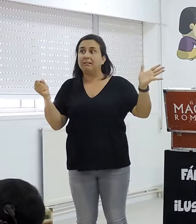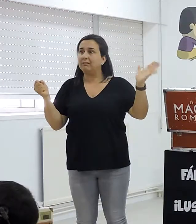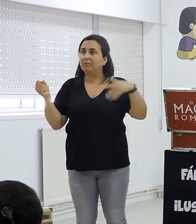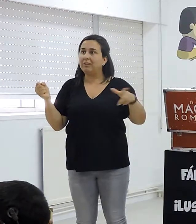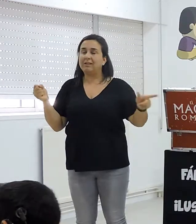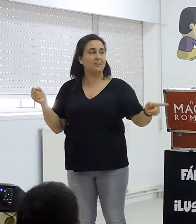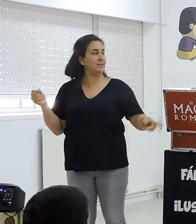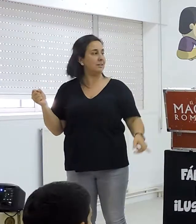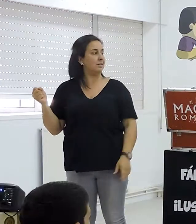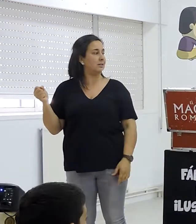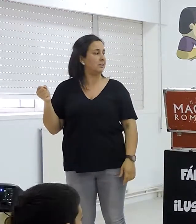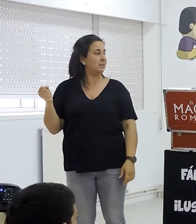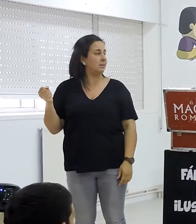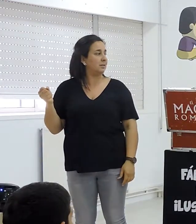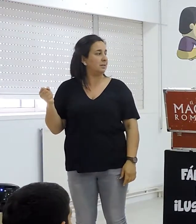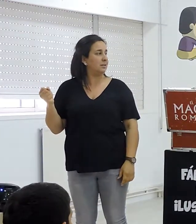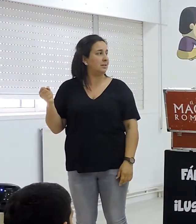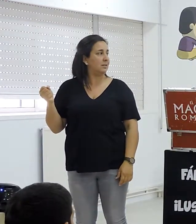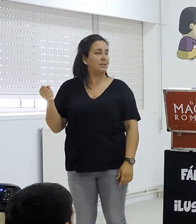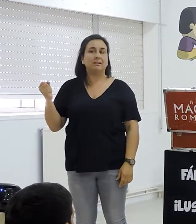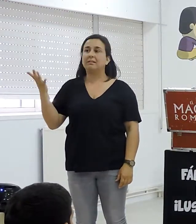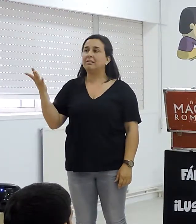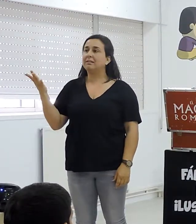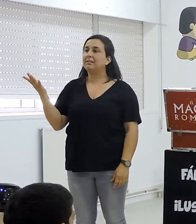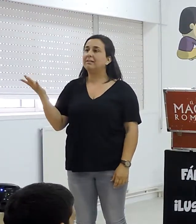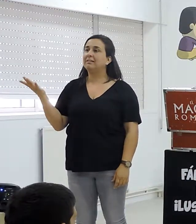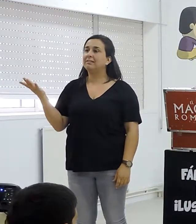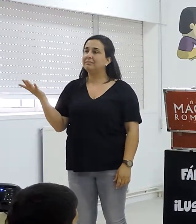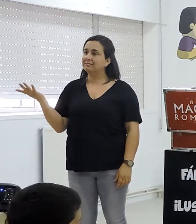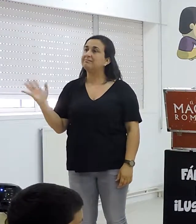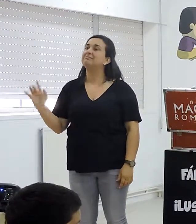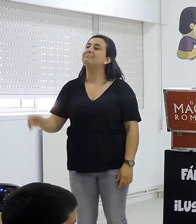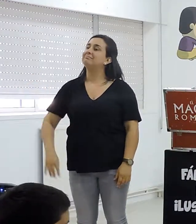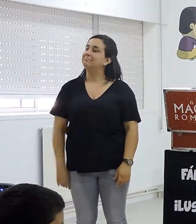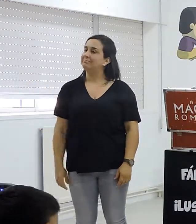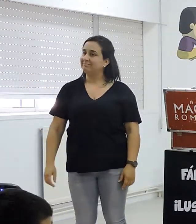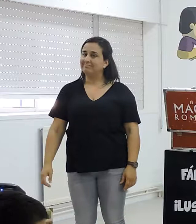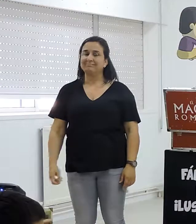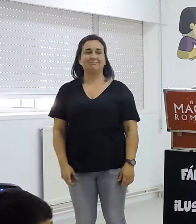desaparecido, efectivamente ha viajado y ha llegado increíble a la mano derecha.